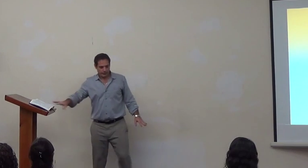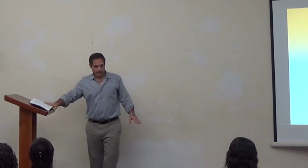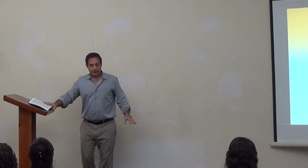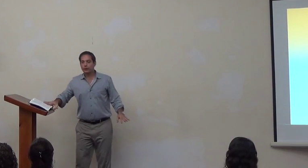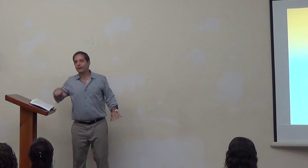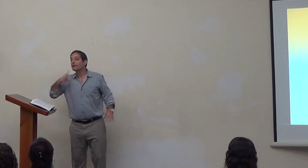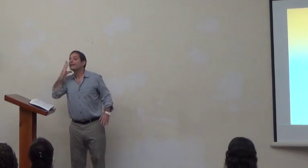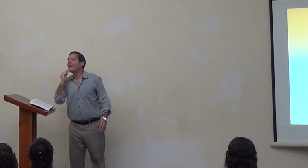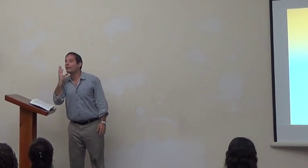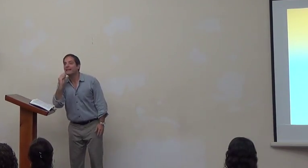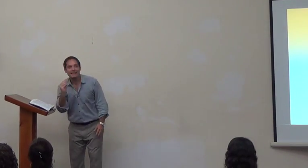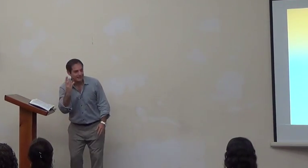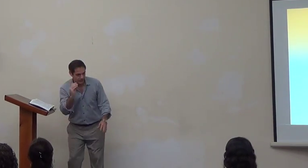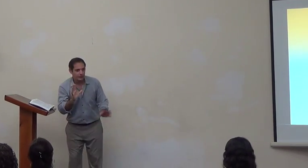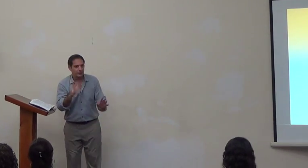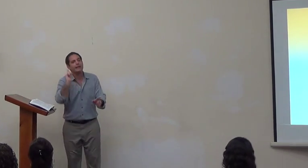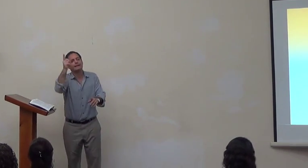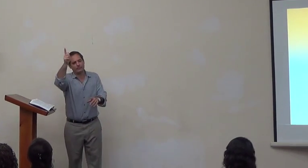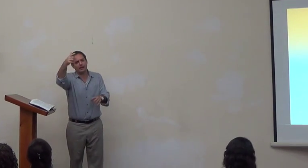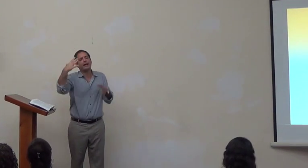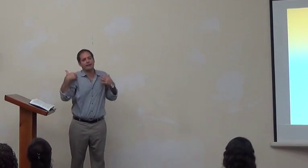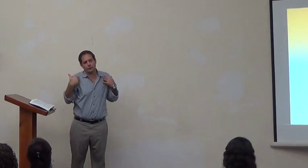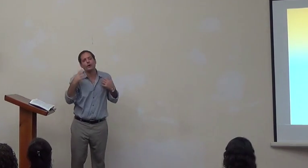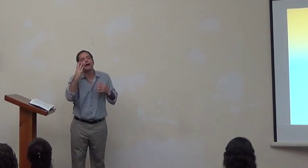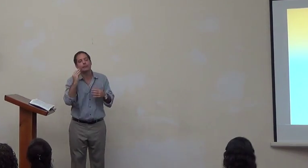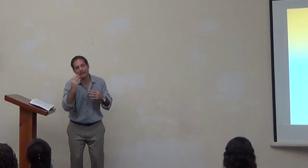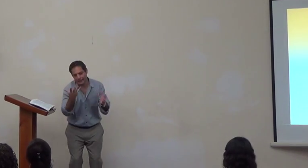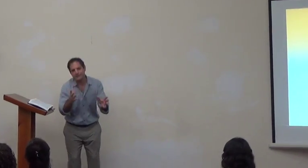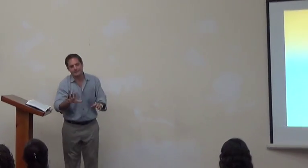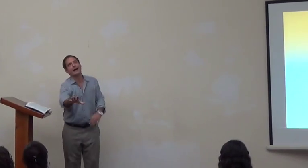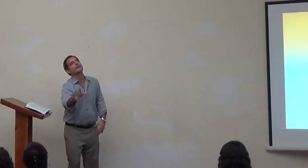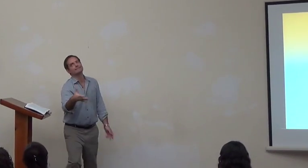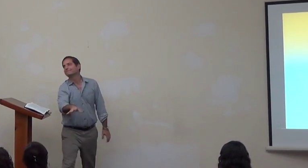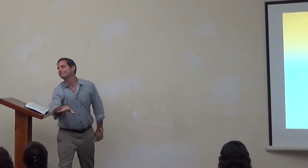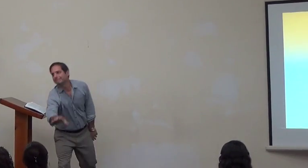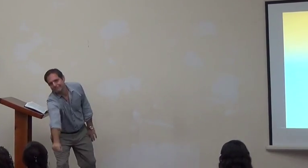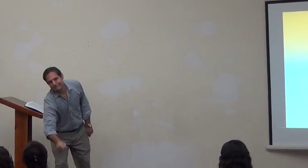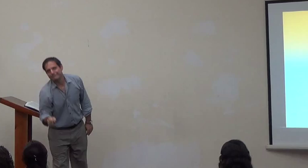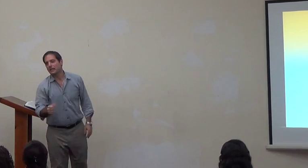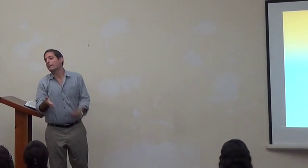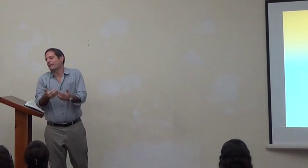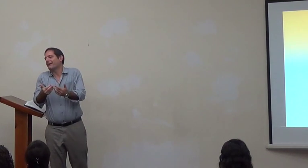Maicel? Todavía no tenía experiencia, ¿no? Después él tuvo experiencia ya.